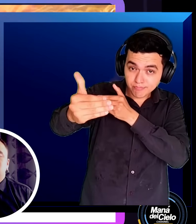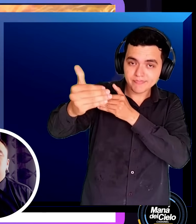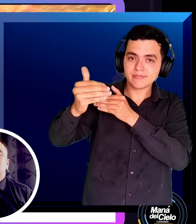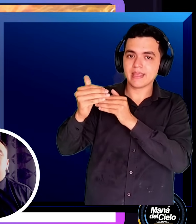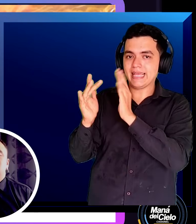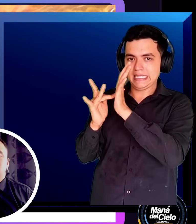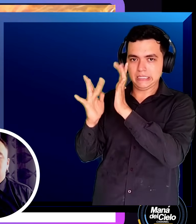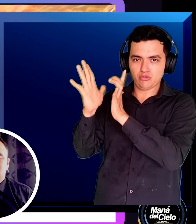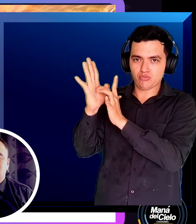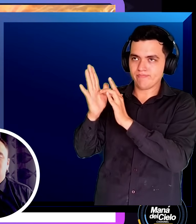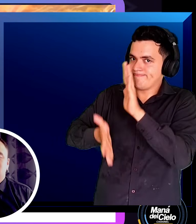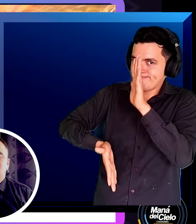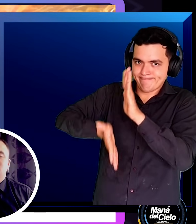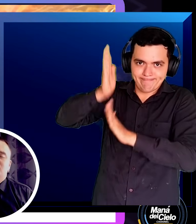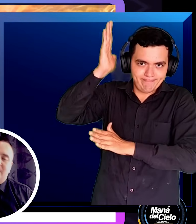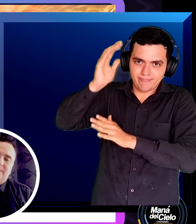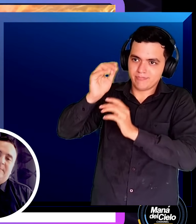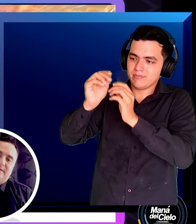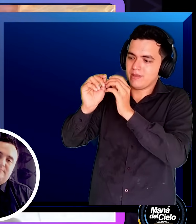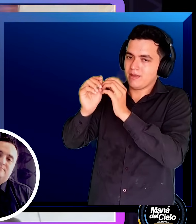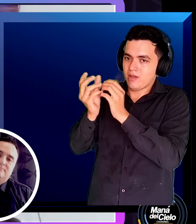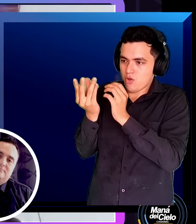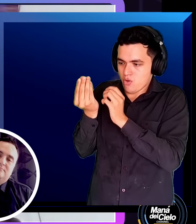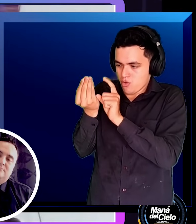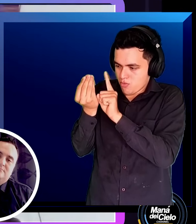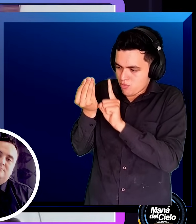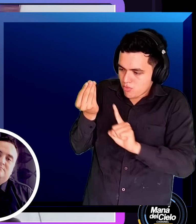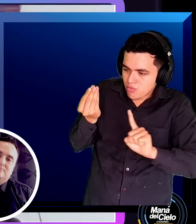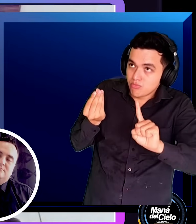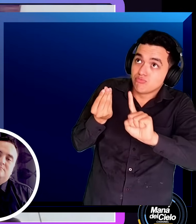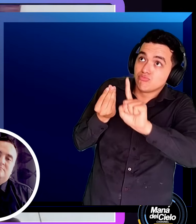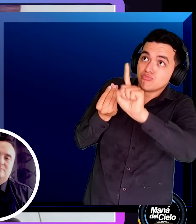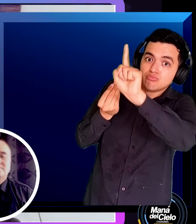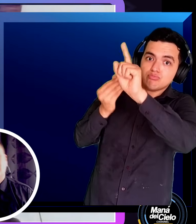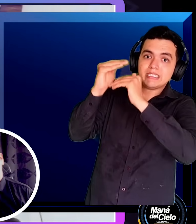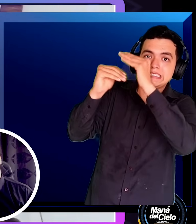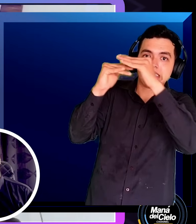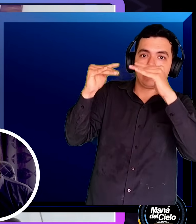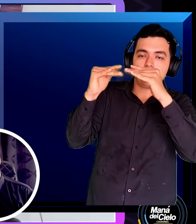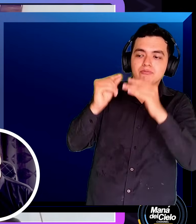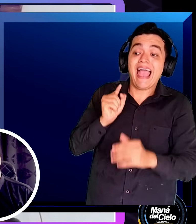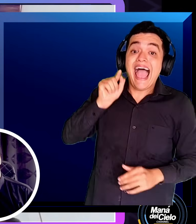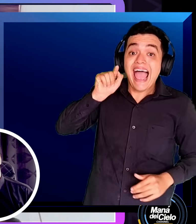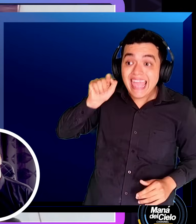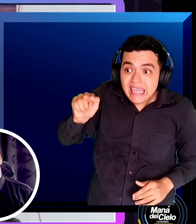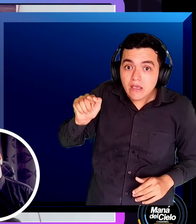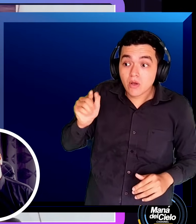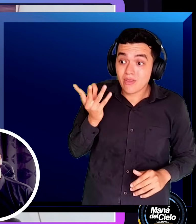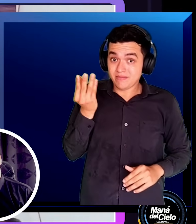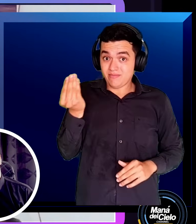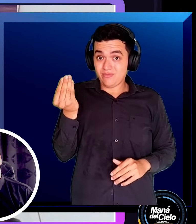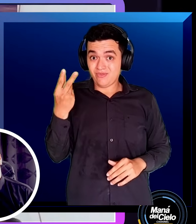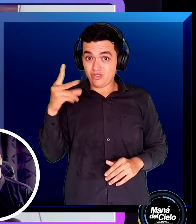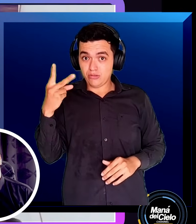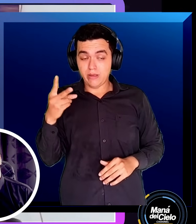de quebrantamiento, de humillación, de postración.